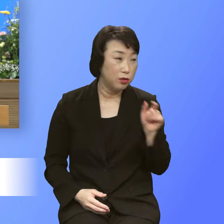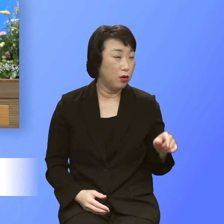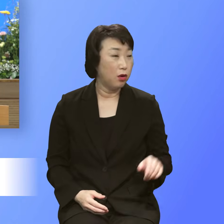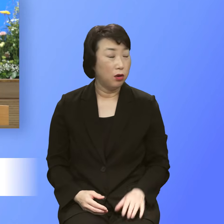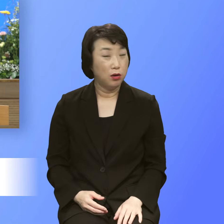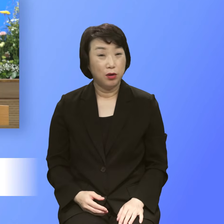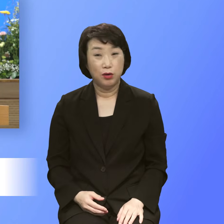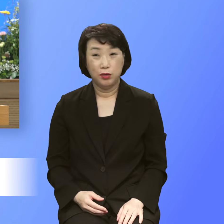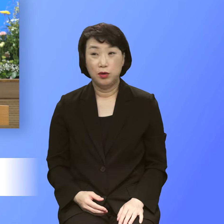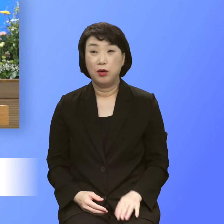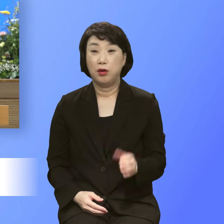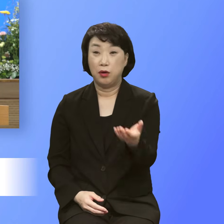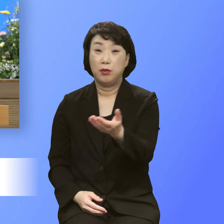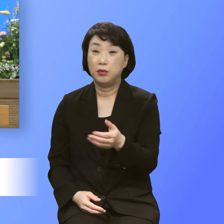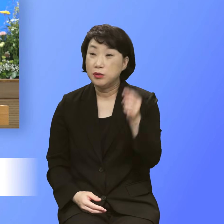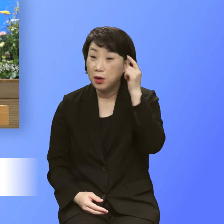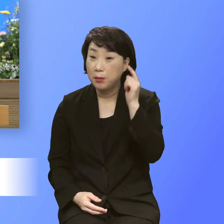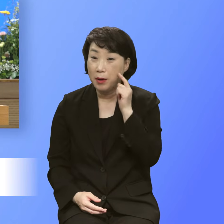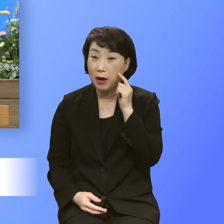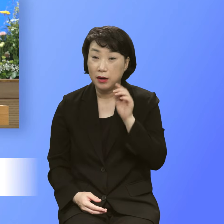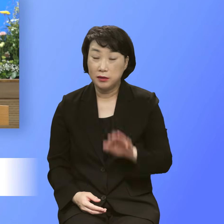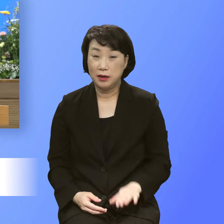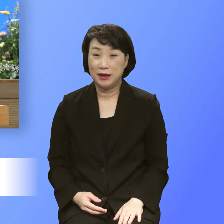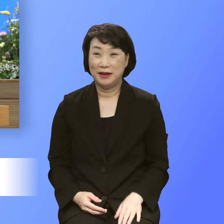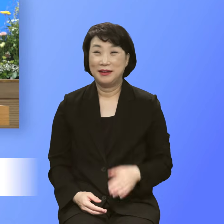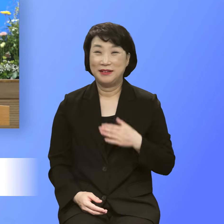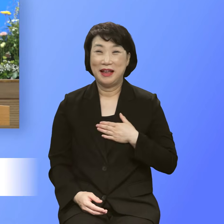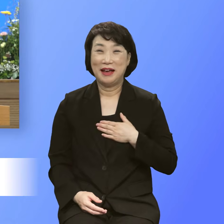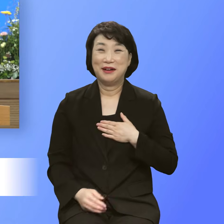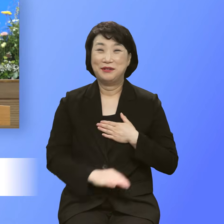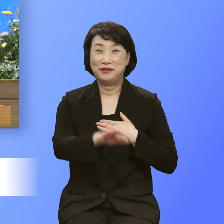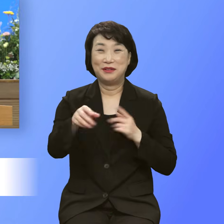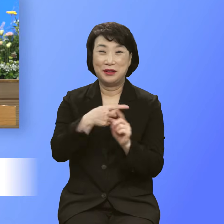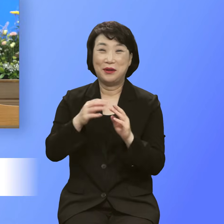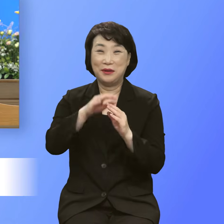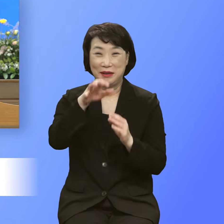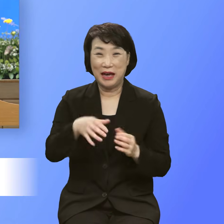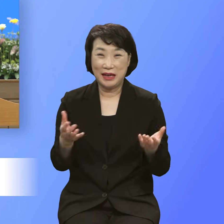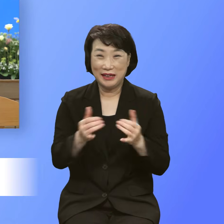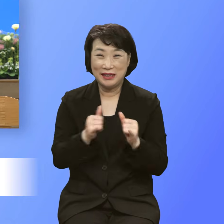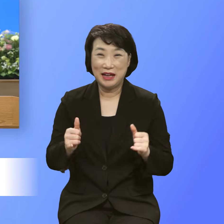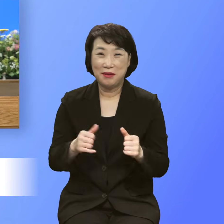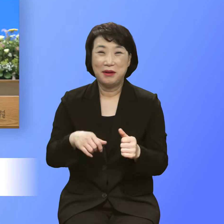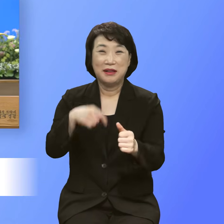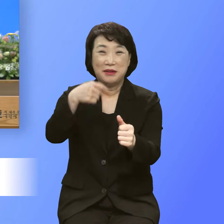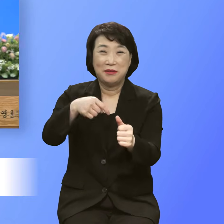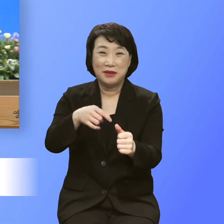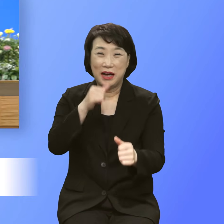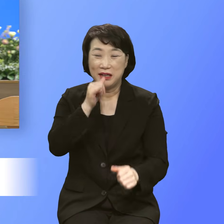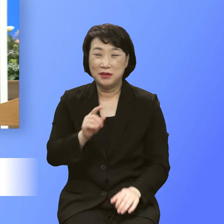근데 잘 보세요. 근데 우리 직원들에게 하는 말이 무슨 얘기냐?